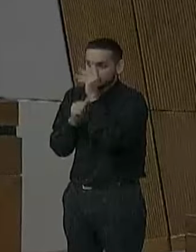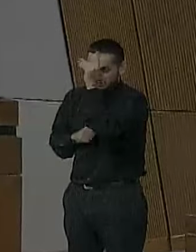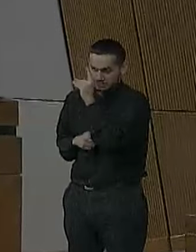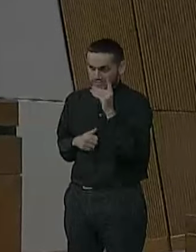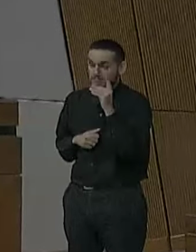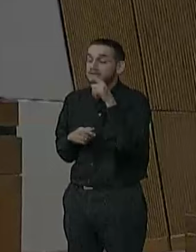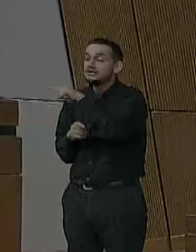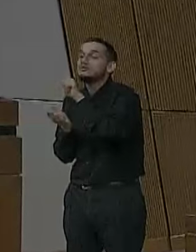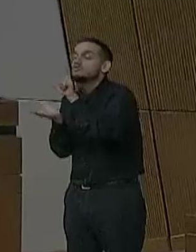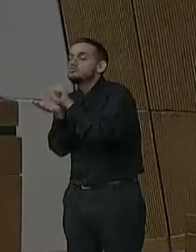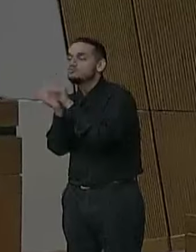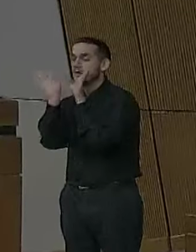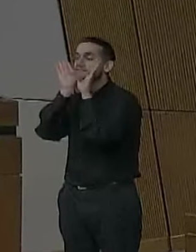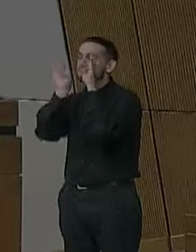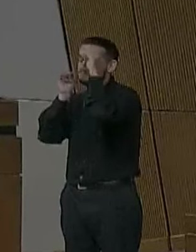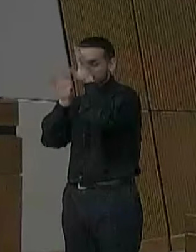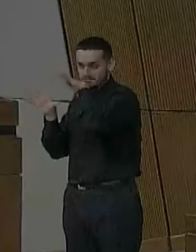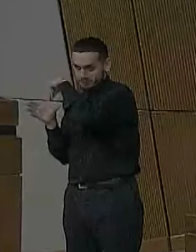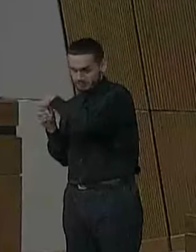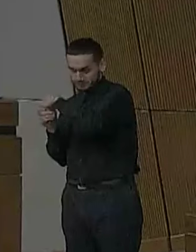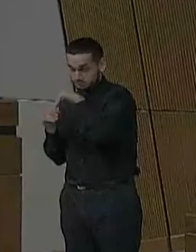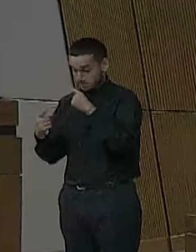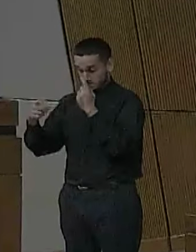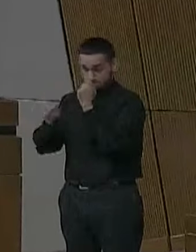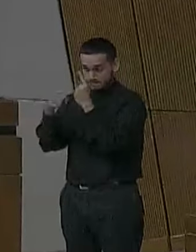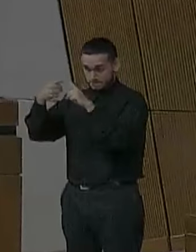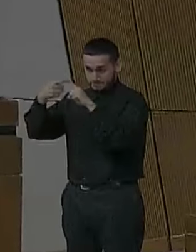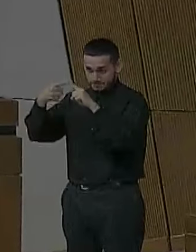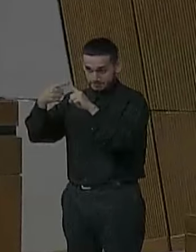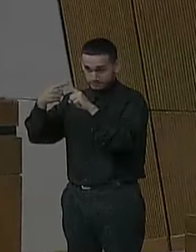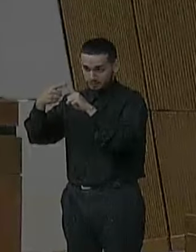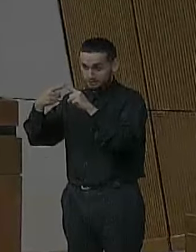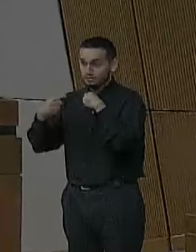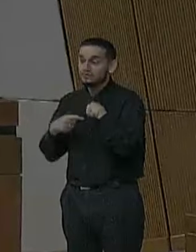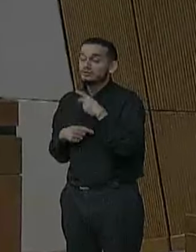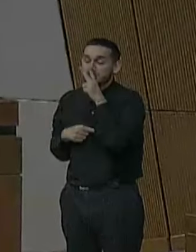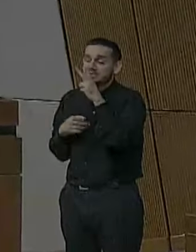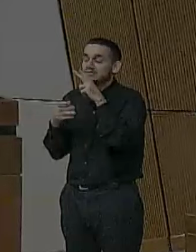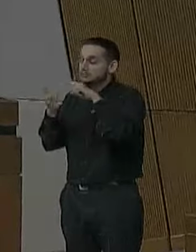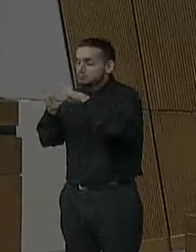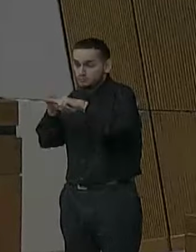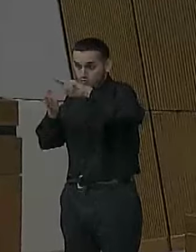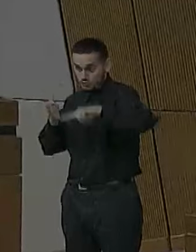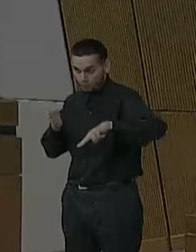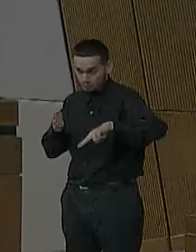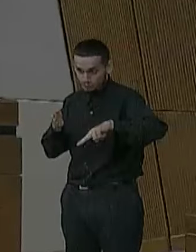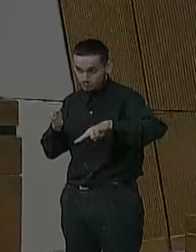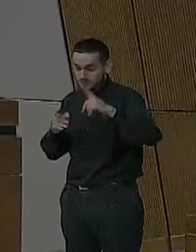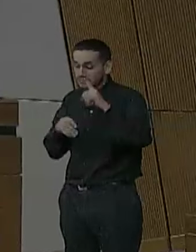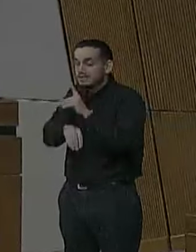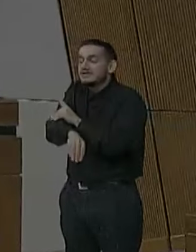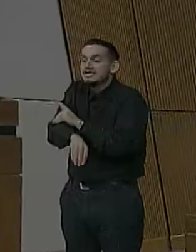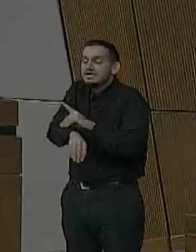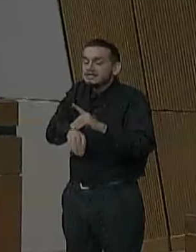en el sector privado. La primera de ellas sería la Convención de las Naciones Unidas sobre los Derechos